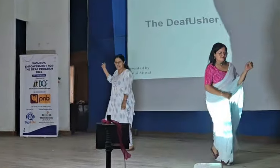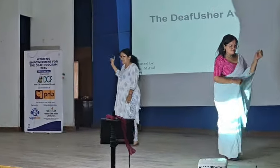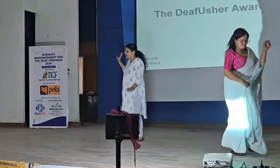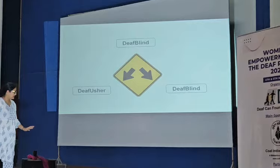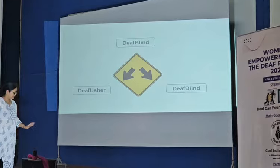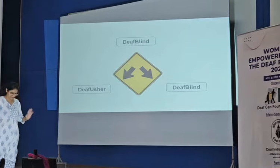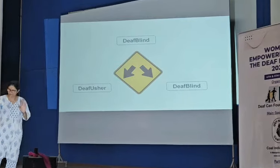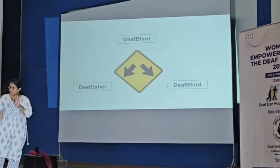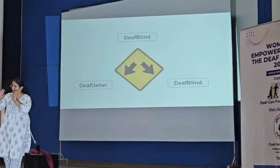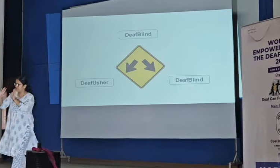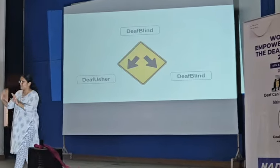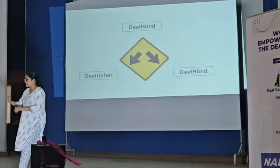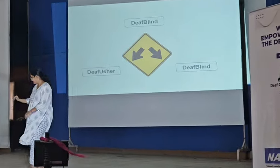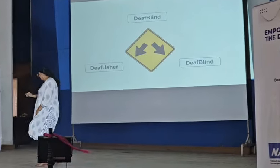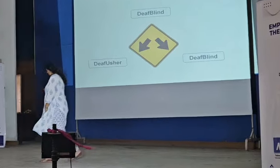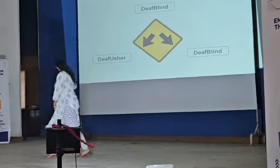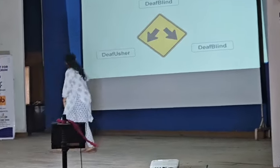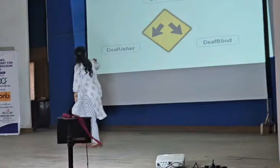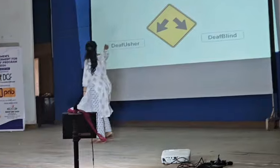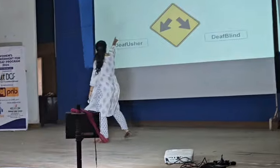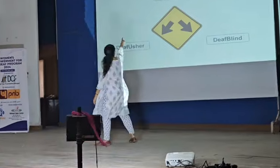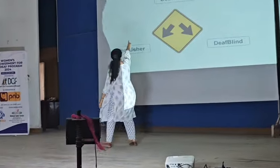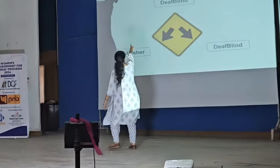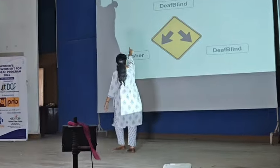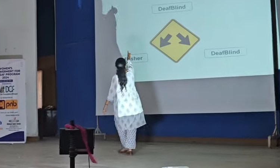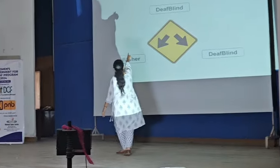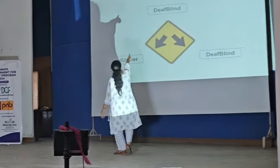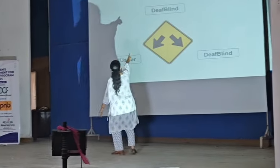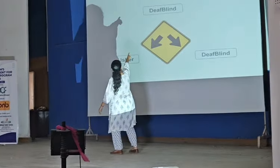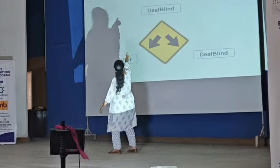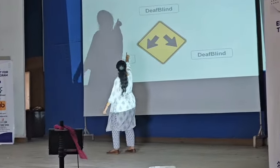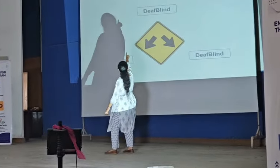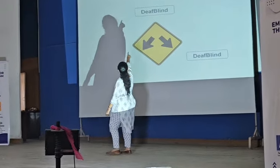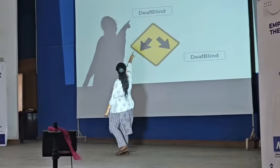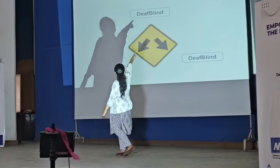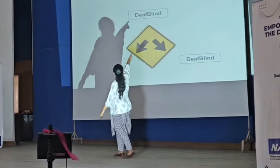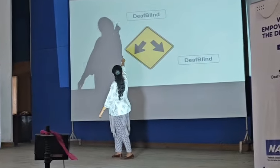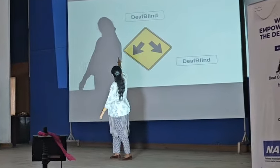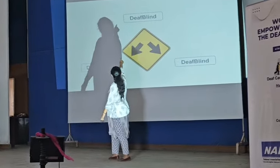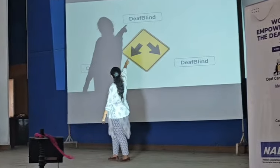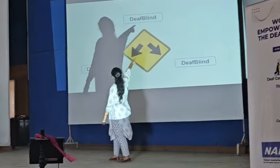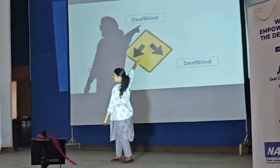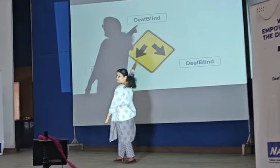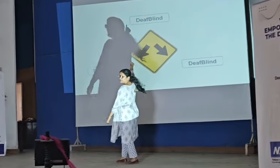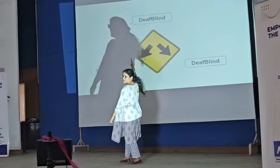बुलाने, ओके अब मैं आपको एक्सप्लेन करूंगी, ऊपर जाओ आप देख पा रहे हैं यहाँ पे क्या लिखा है डेफ ब्लाइंड,